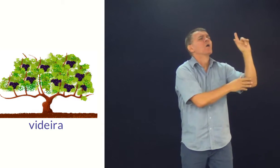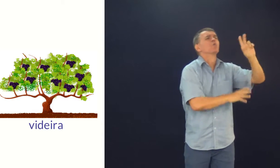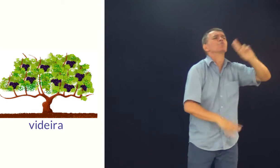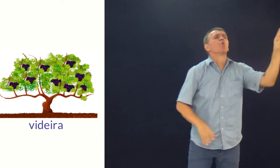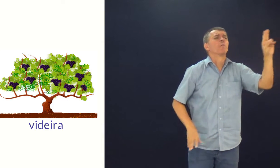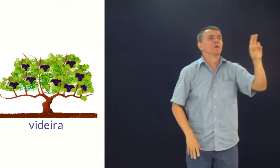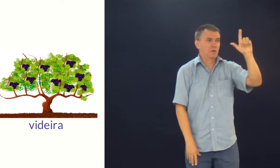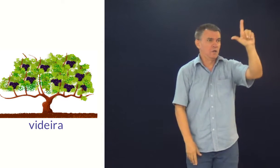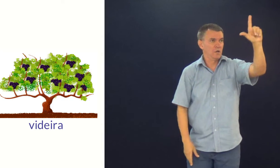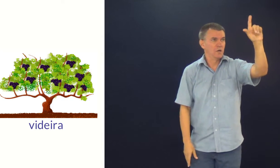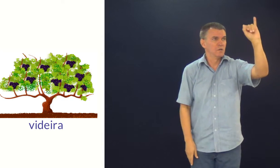limoeiro